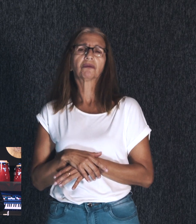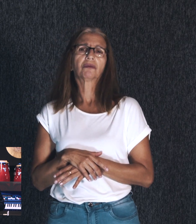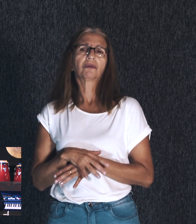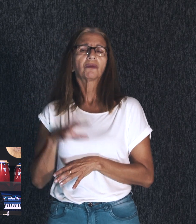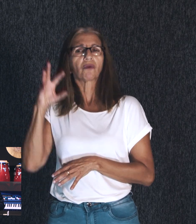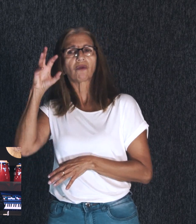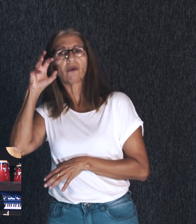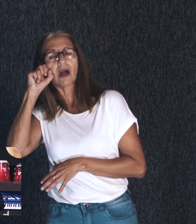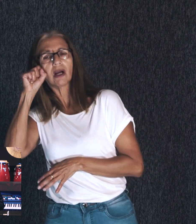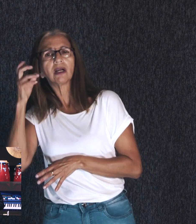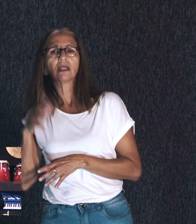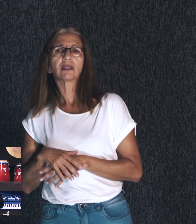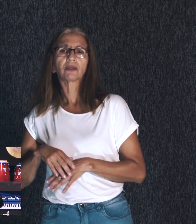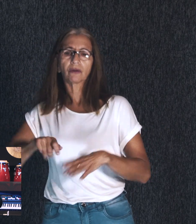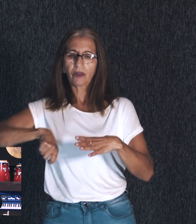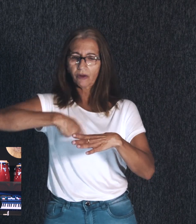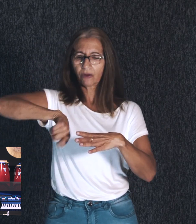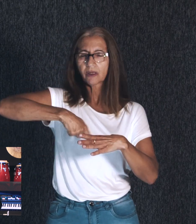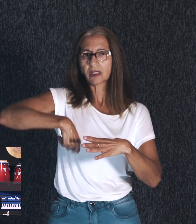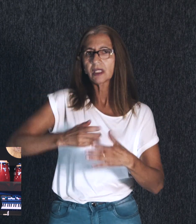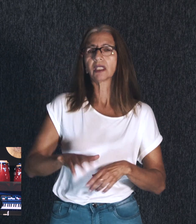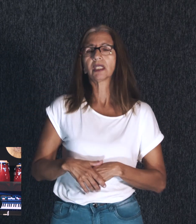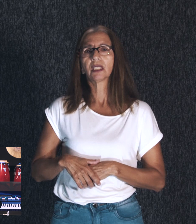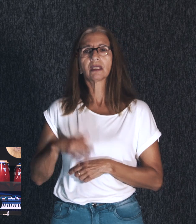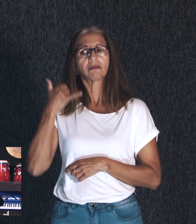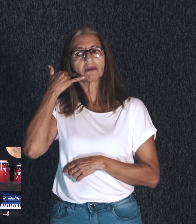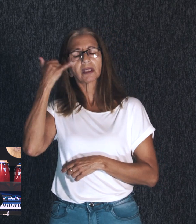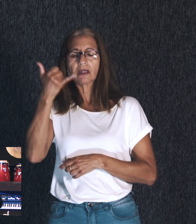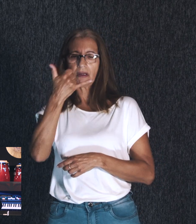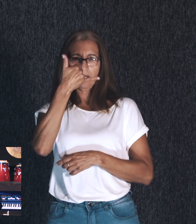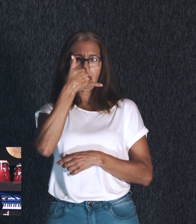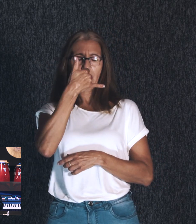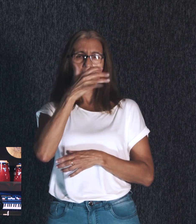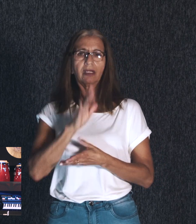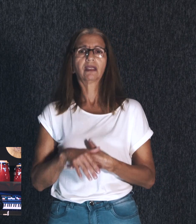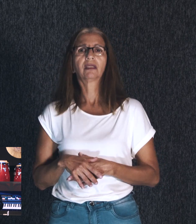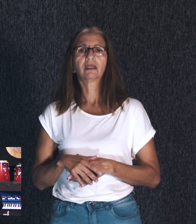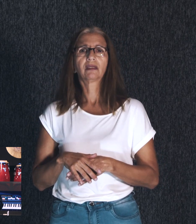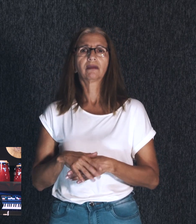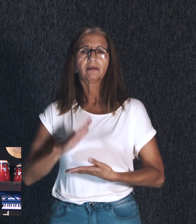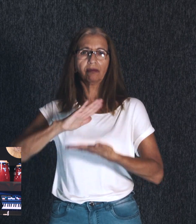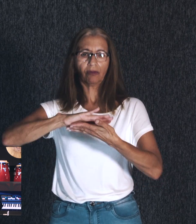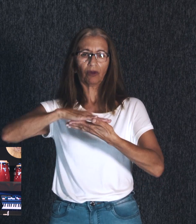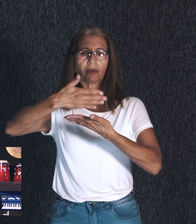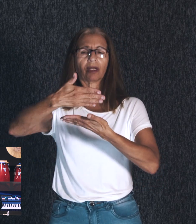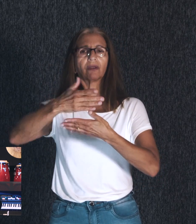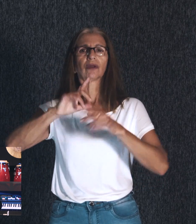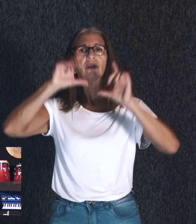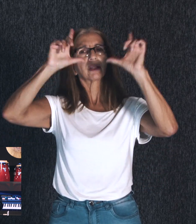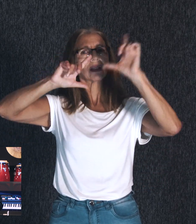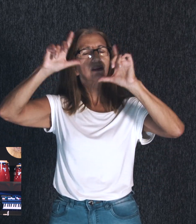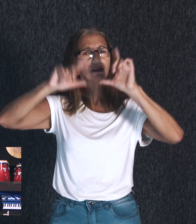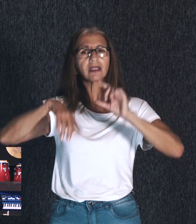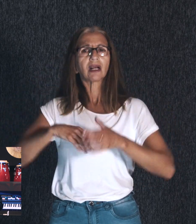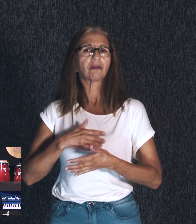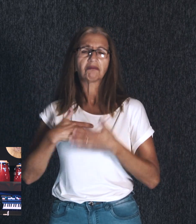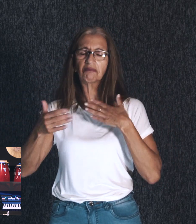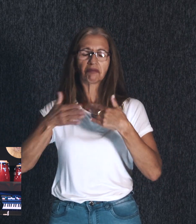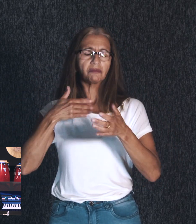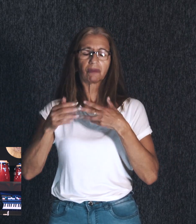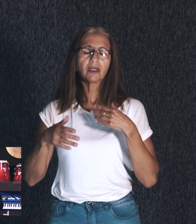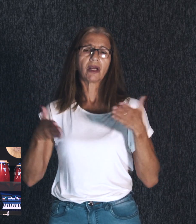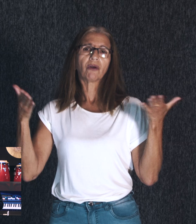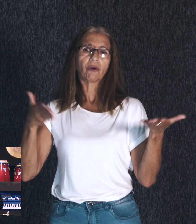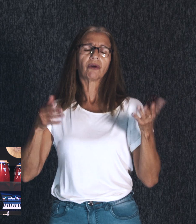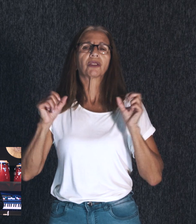cozinha, através de um celular, ou do computador, ou a televisão. Você pode hoje se render a este Deus.